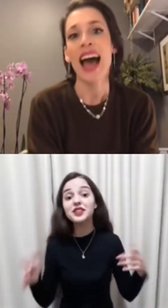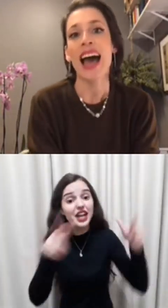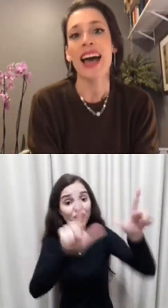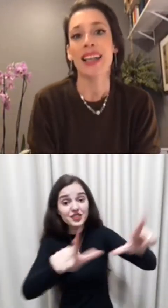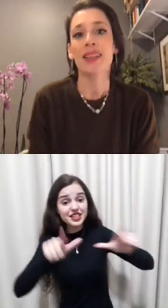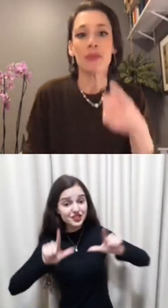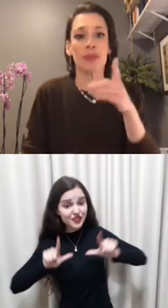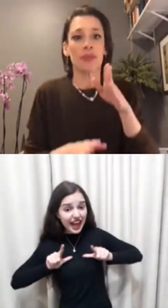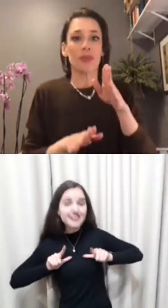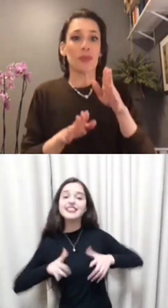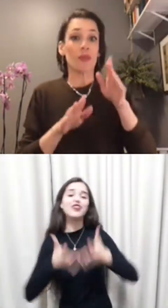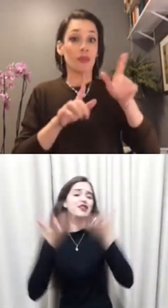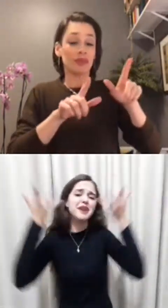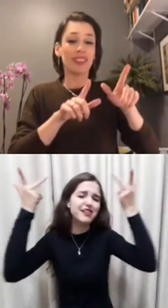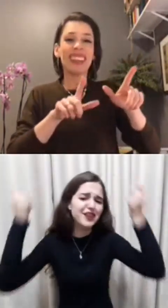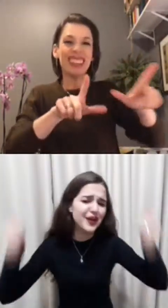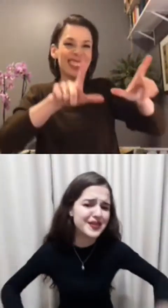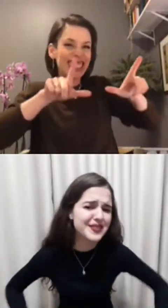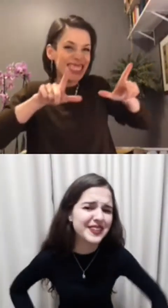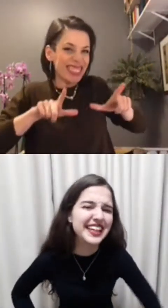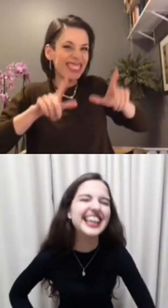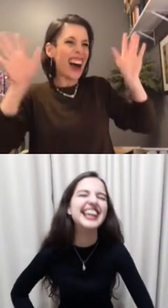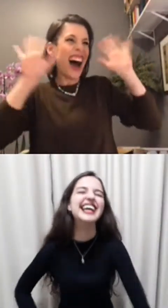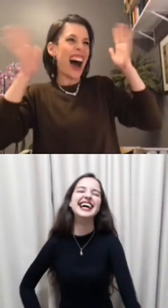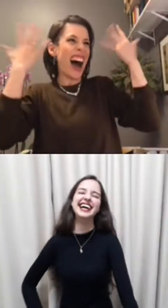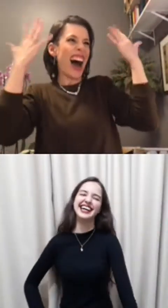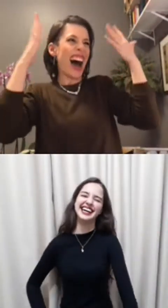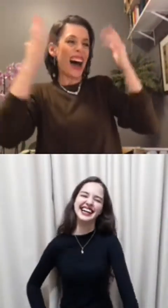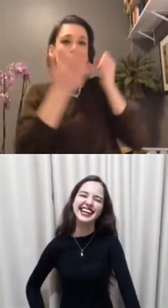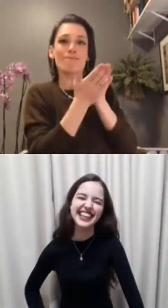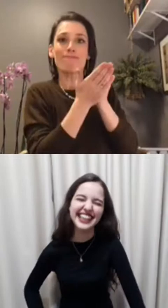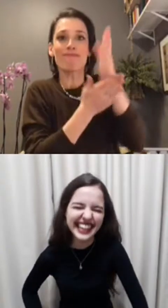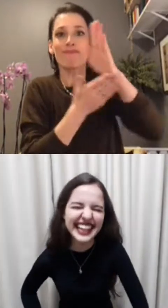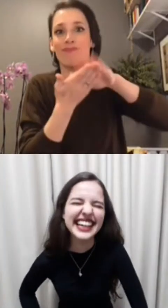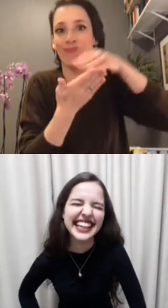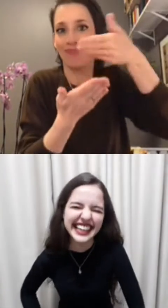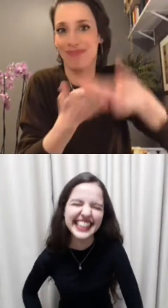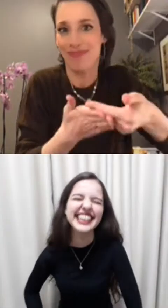Quando chegou o certificado, então, foi maravilhoso.